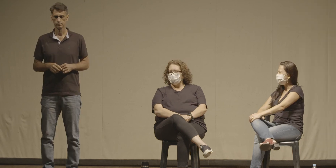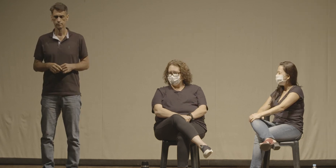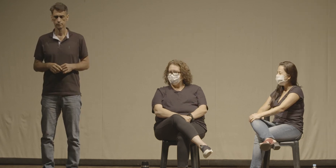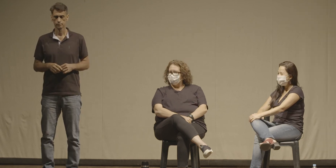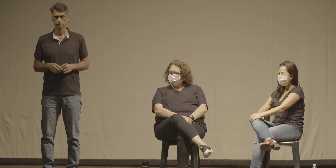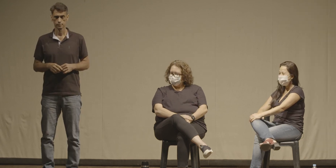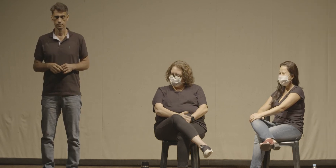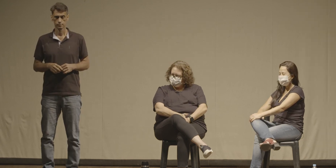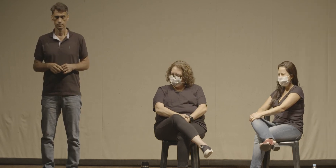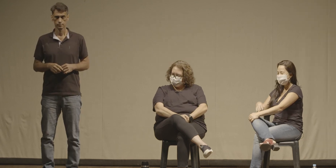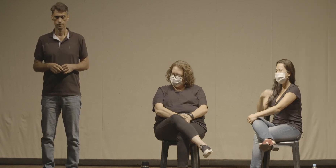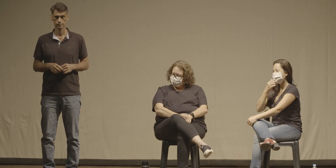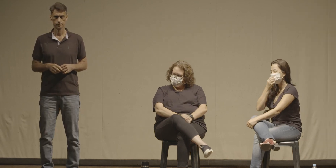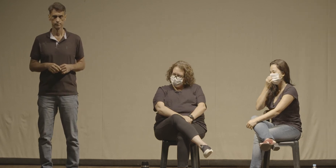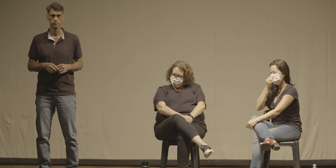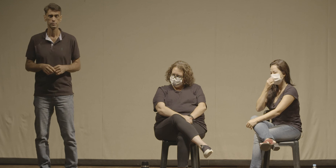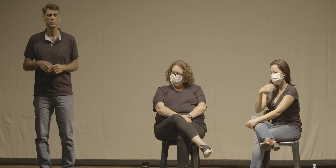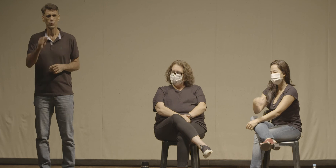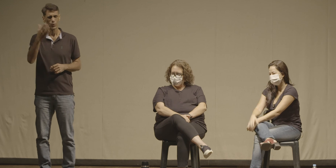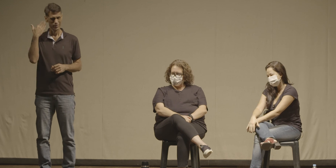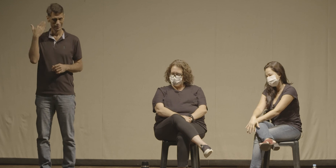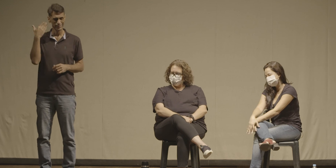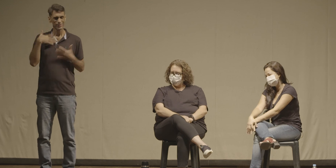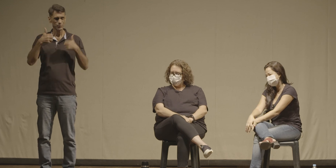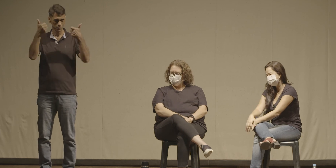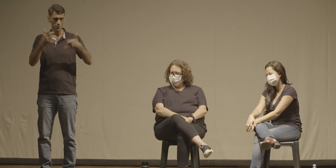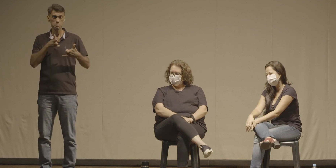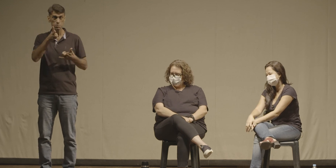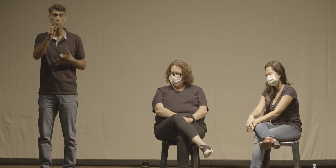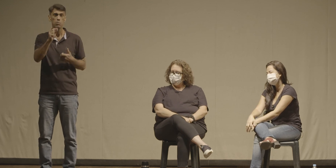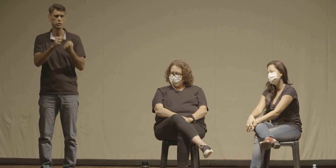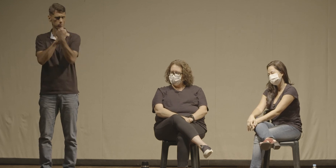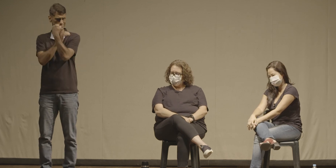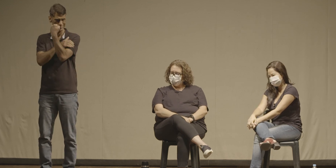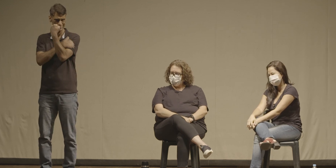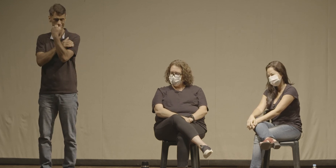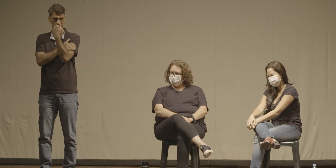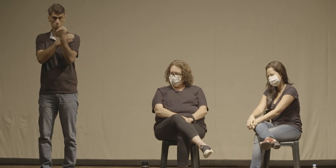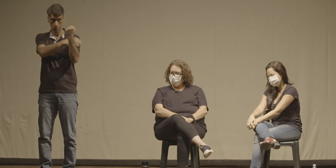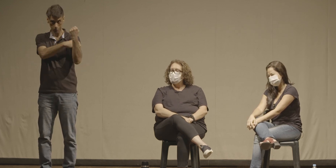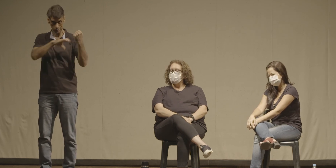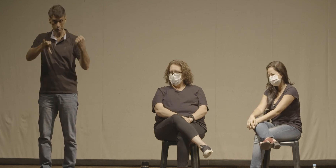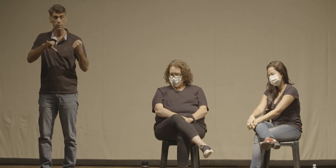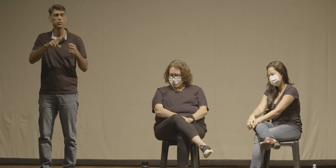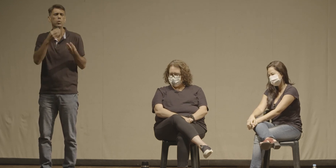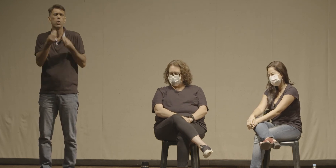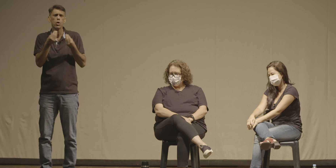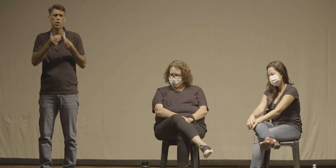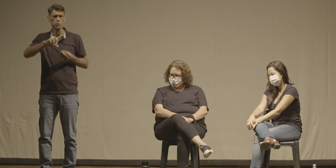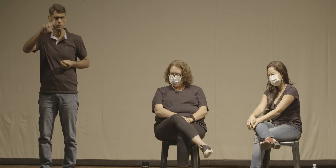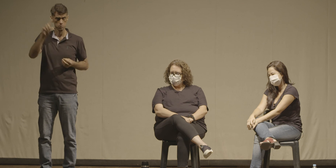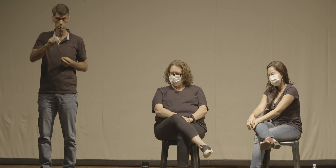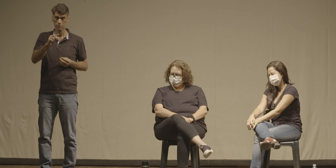difícil. Você estava voltando na tecla do empoderamento feminino, do baixo custo relacionado a isso